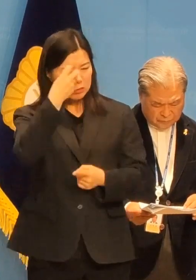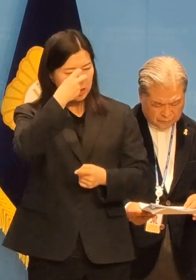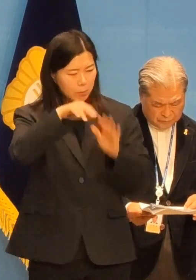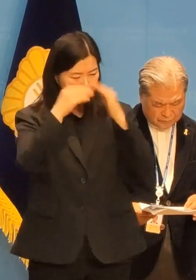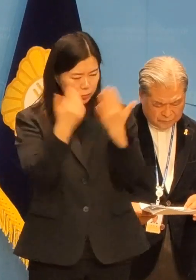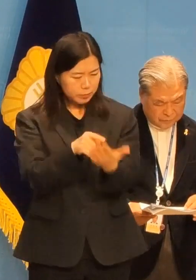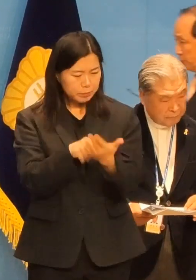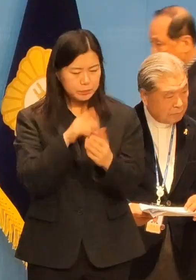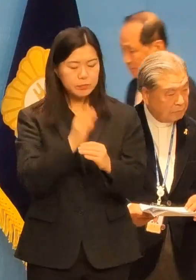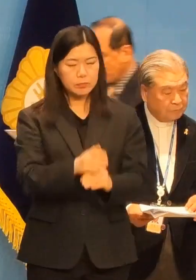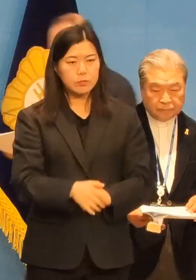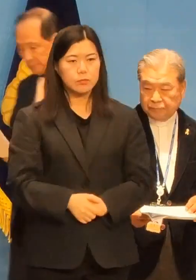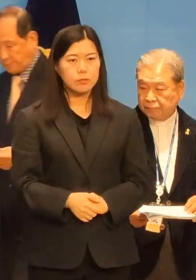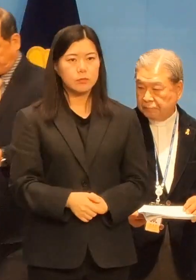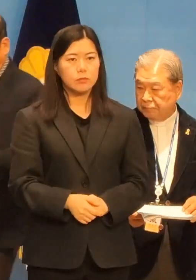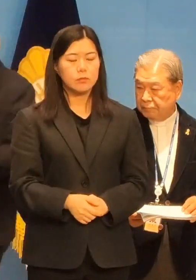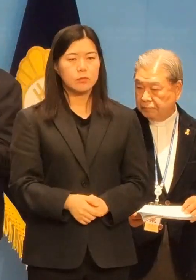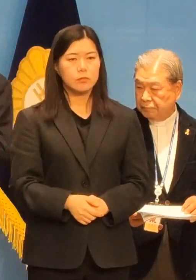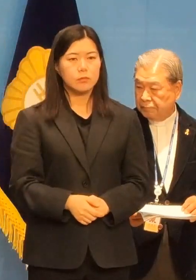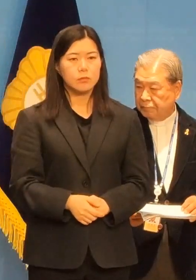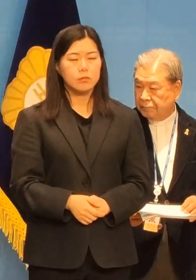있습니다.